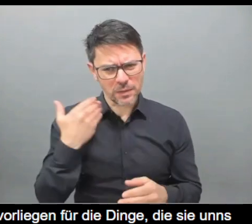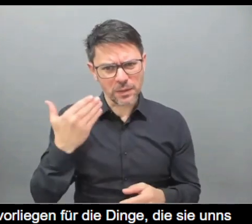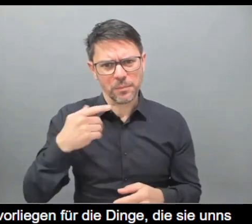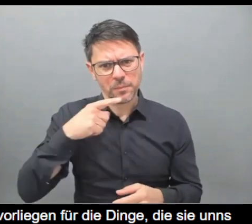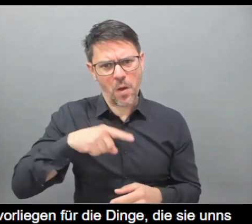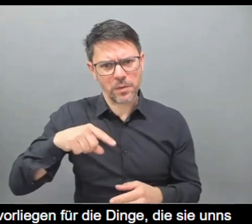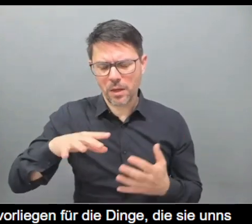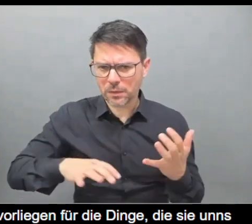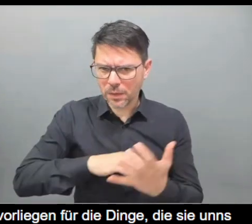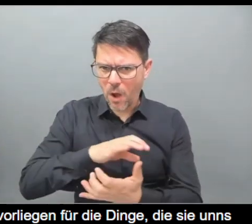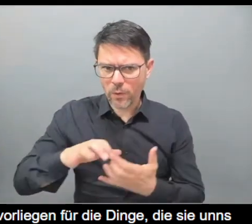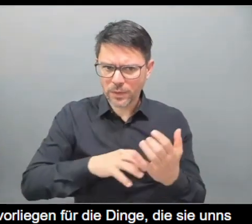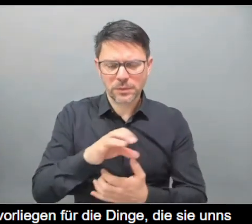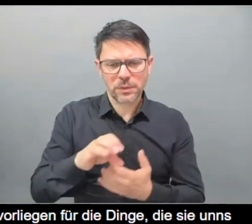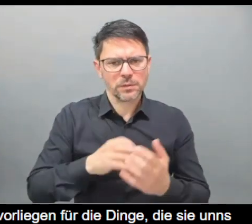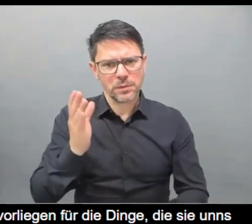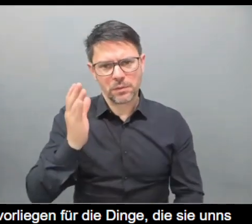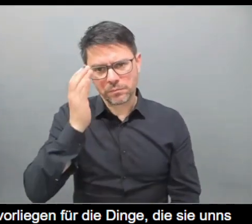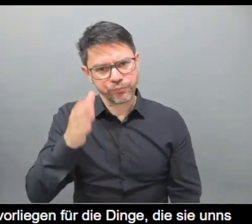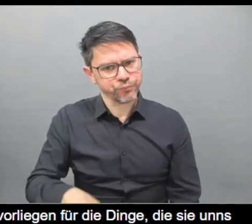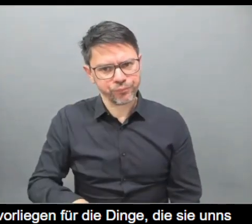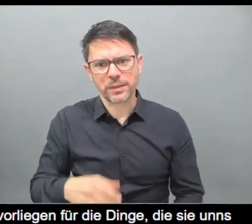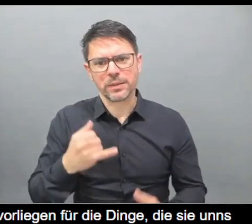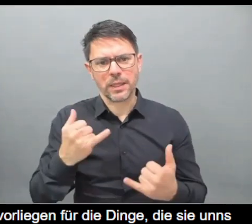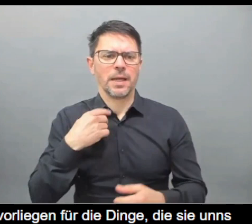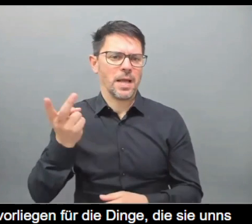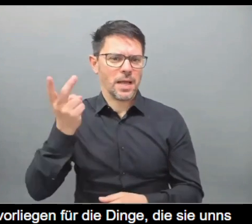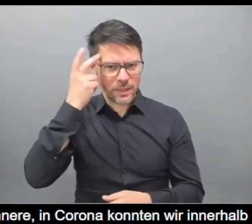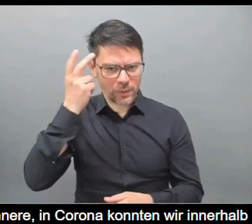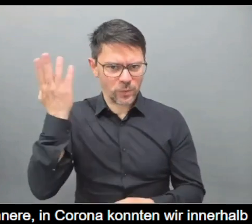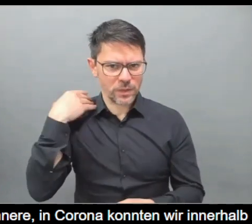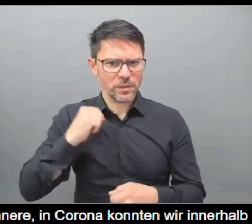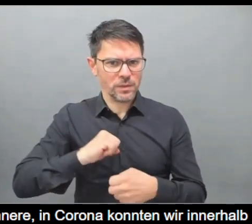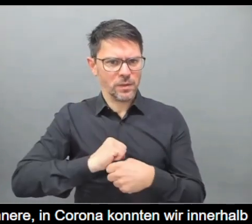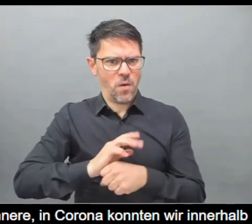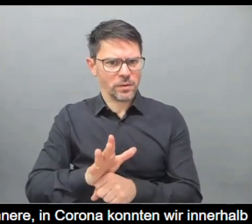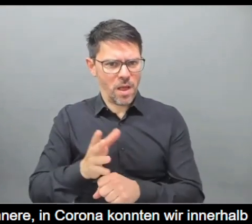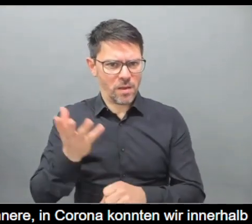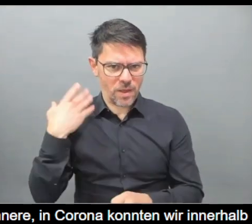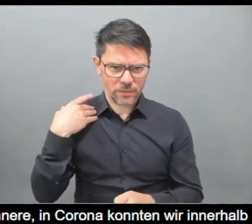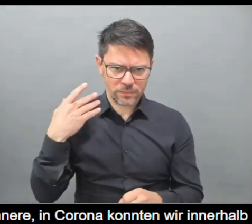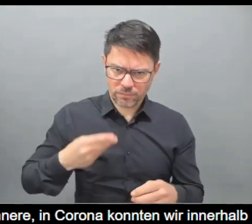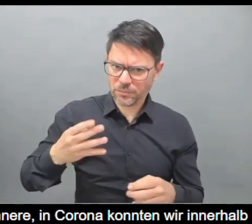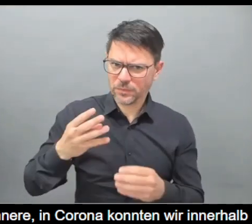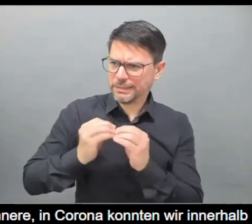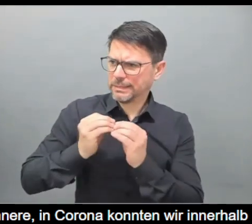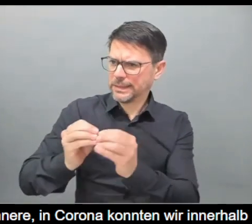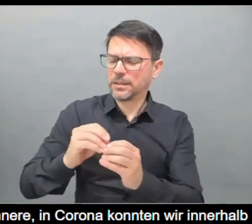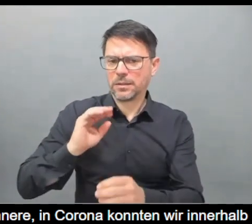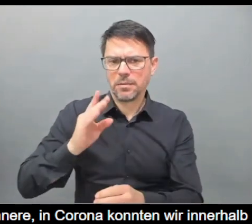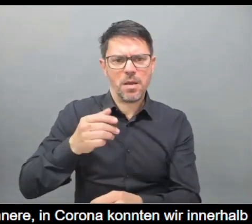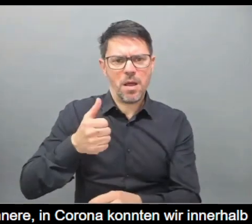Härtefallhilfen, dann kommen wir ein halbes Jahr oder ein Jahr zu spät. Also ein Drama mit Ansage und